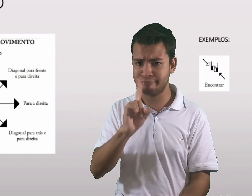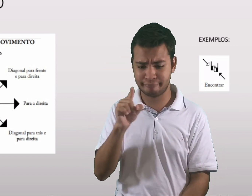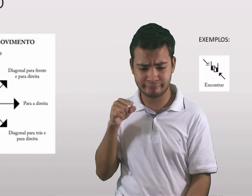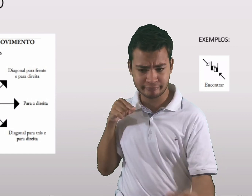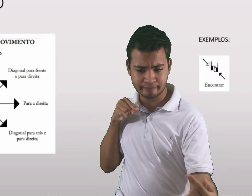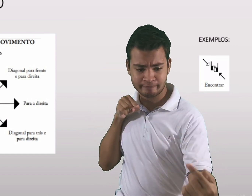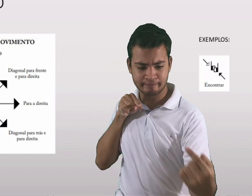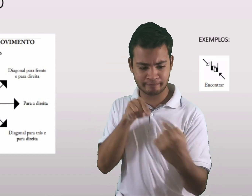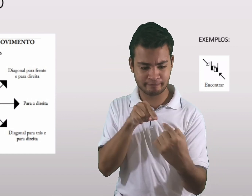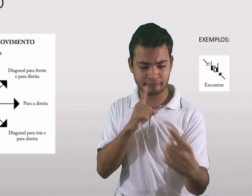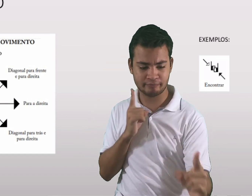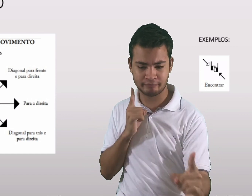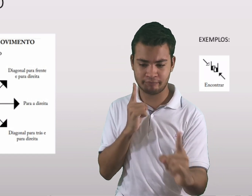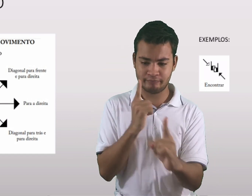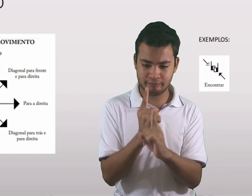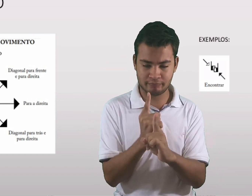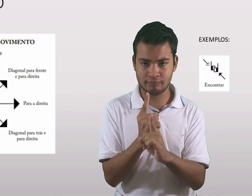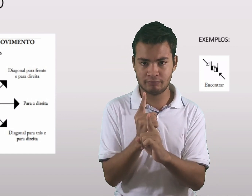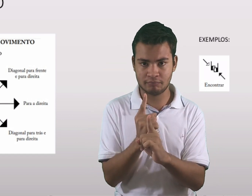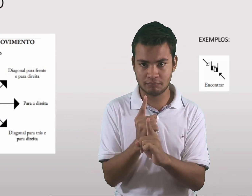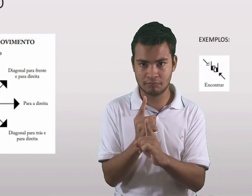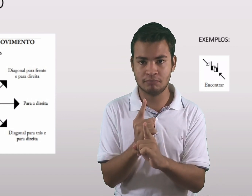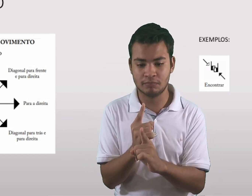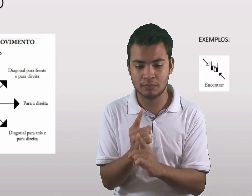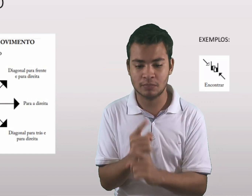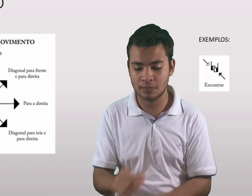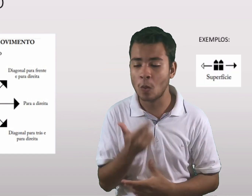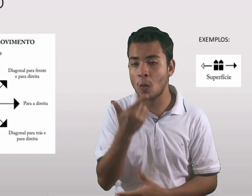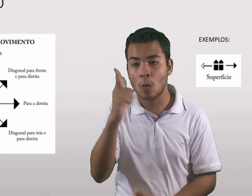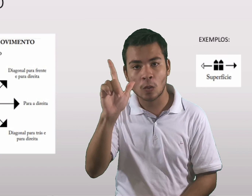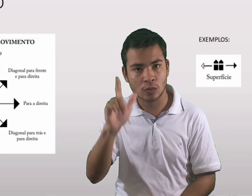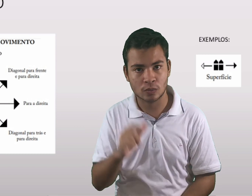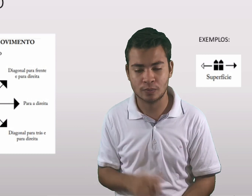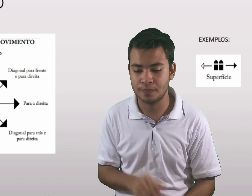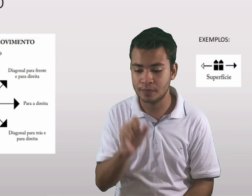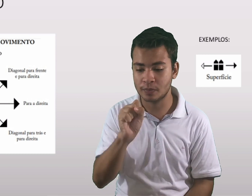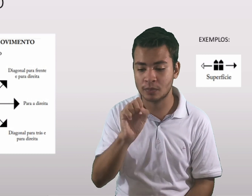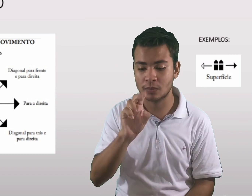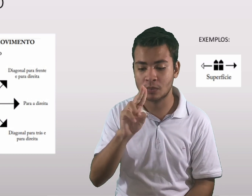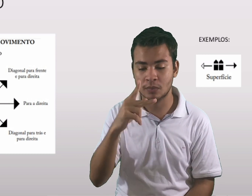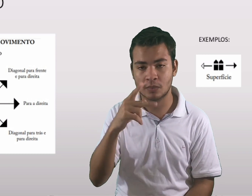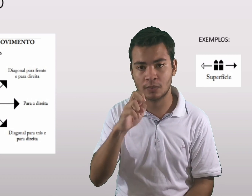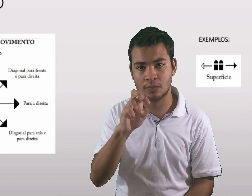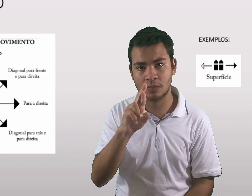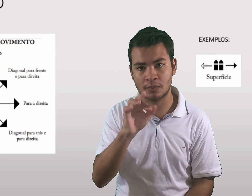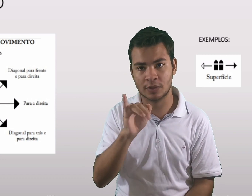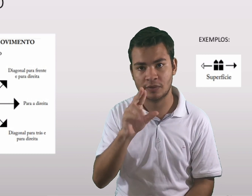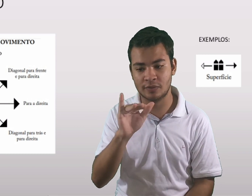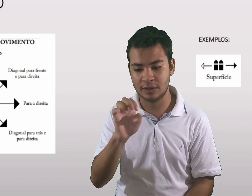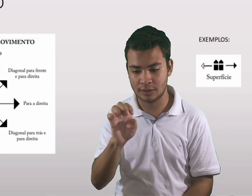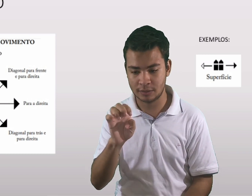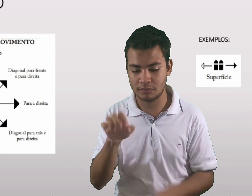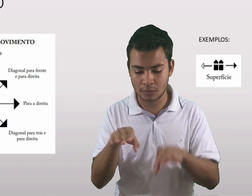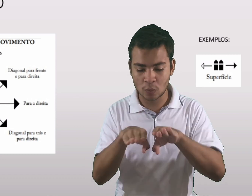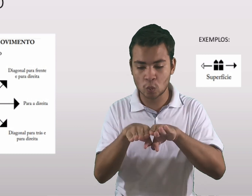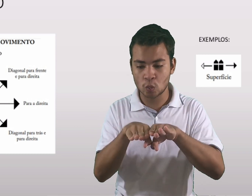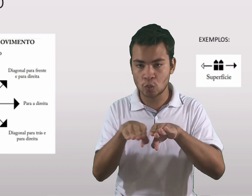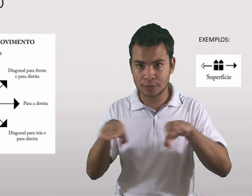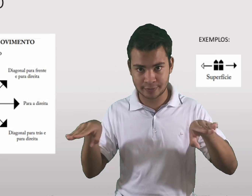que o movimento não é nem para cima nem para baixo? É um movimento um de frente para o outro. Outro exemplo é